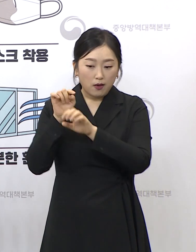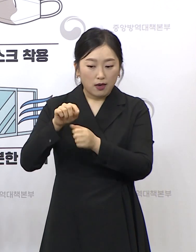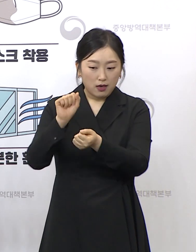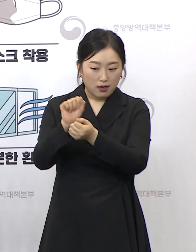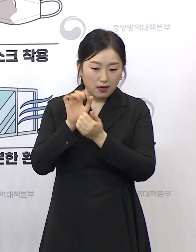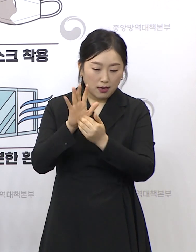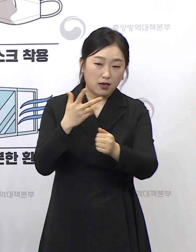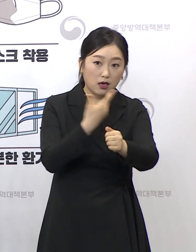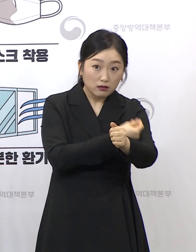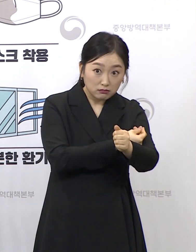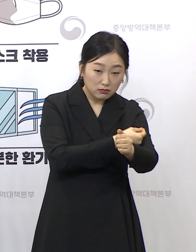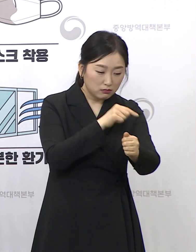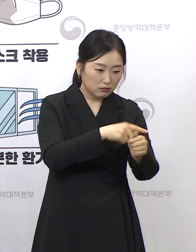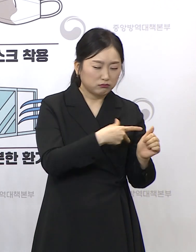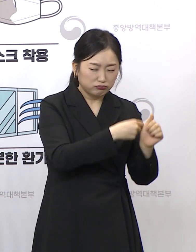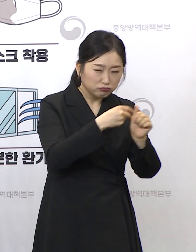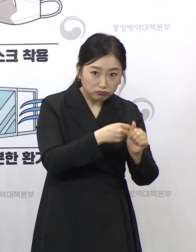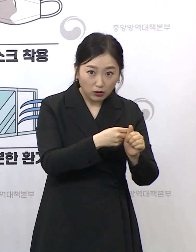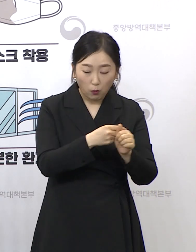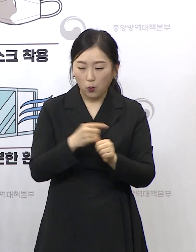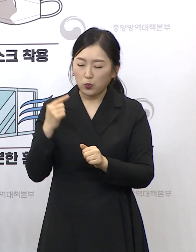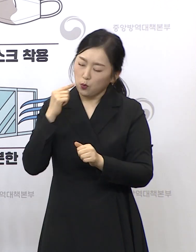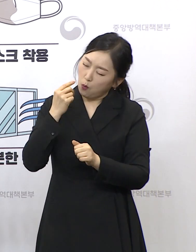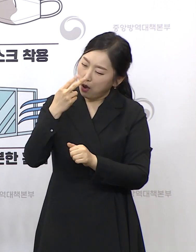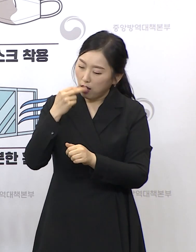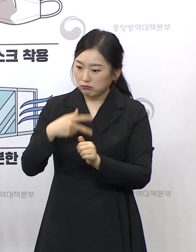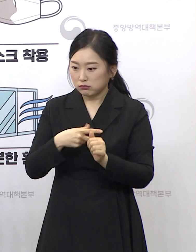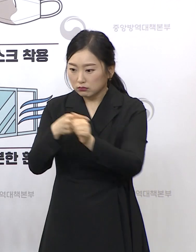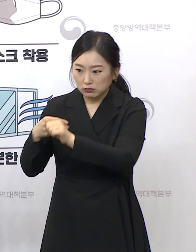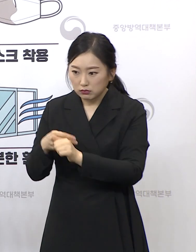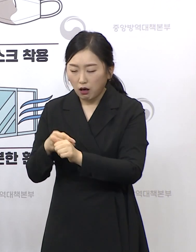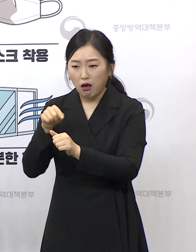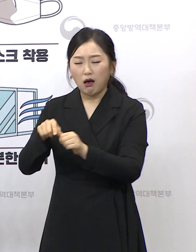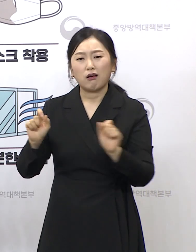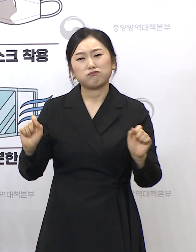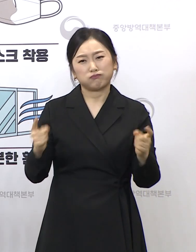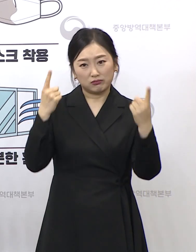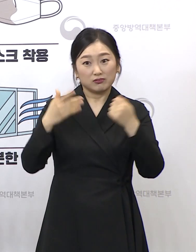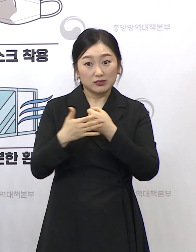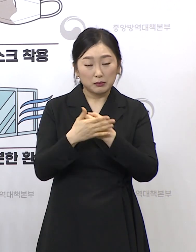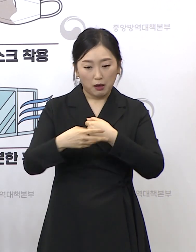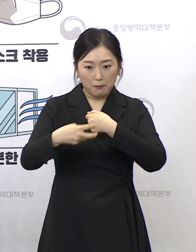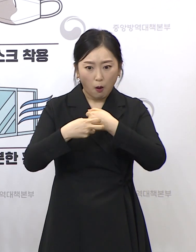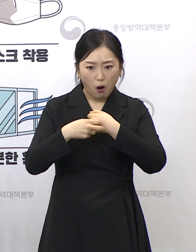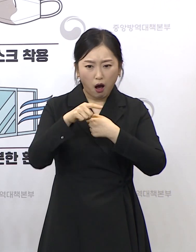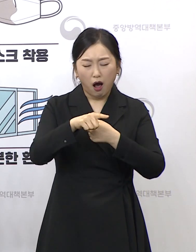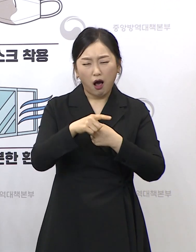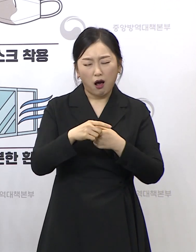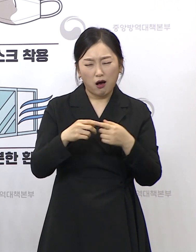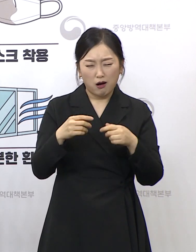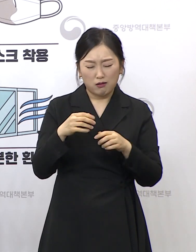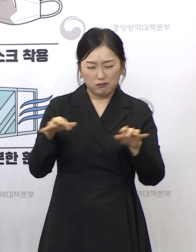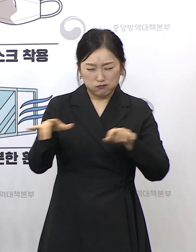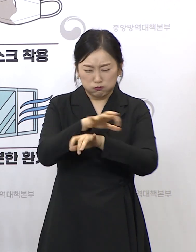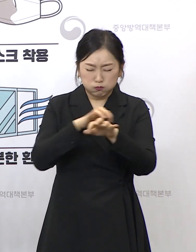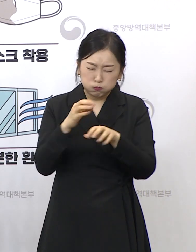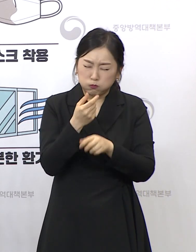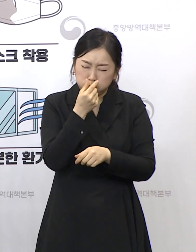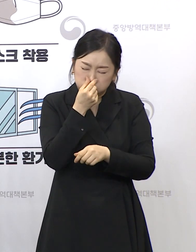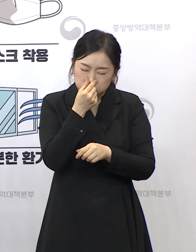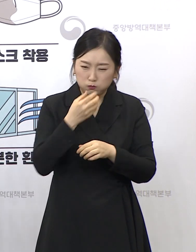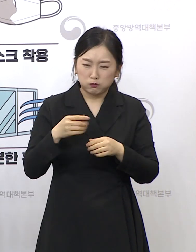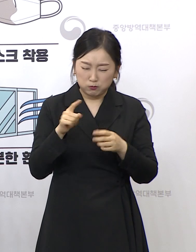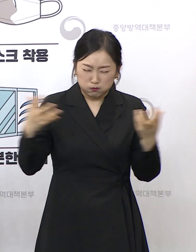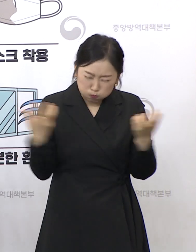예방접종과 같은 시기에 인플루엔자 예방접종도 이루어지는 만큼 의료기관별로 접종 가능 인원이